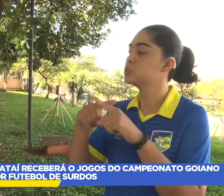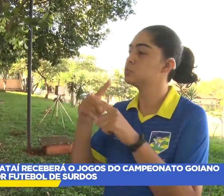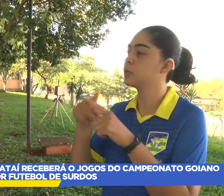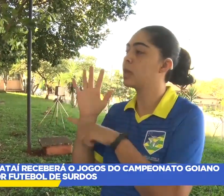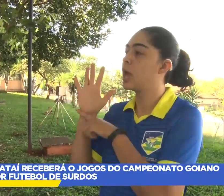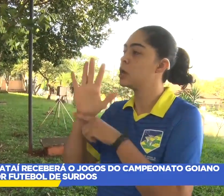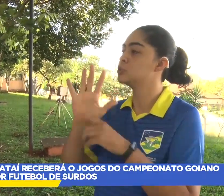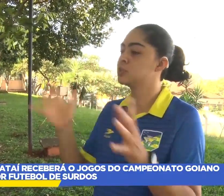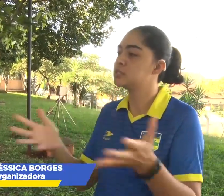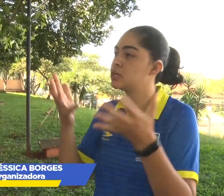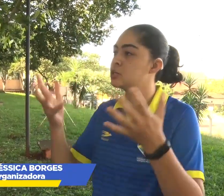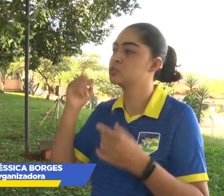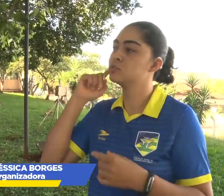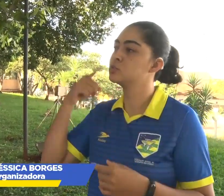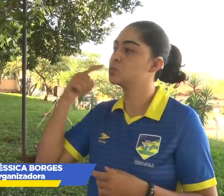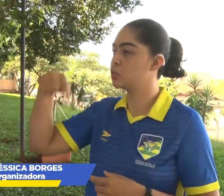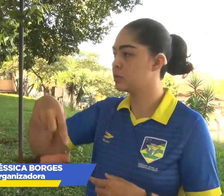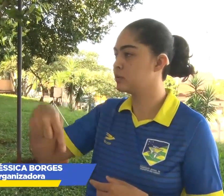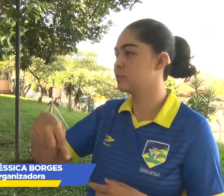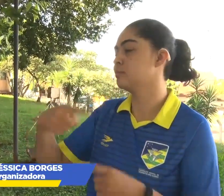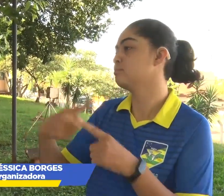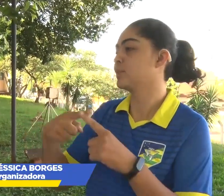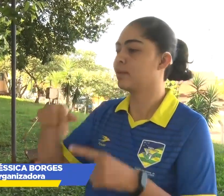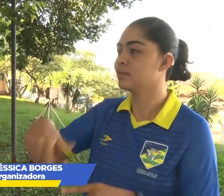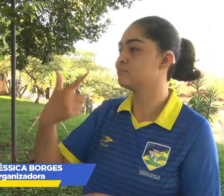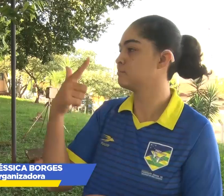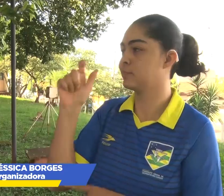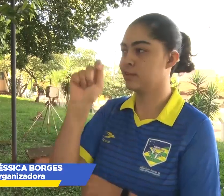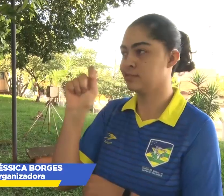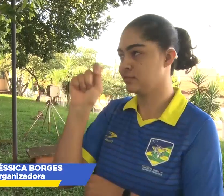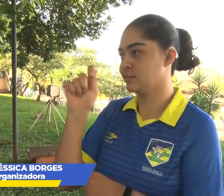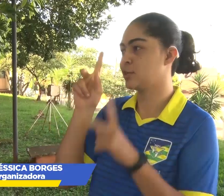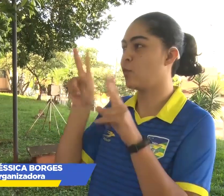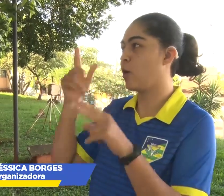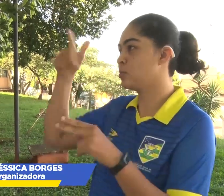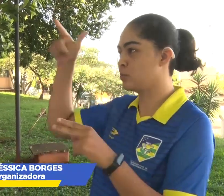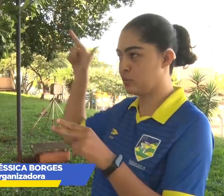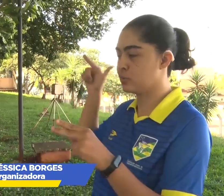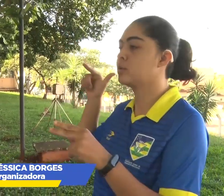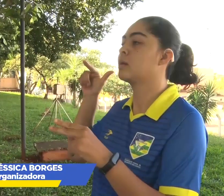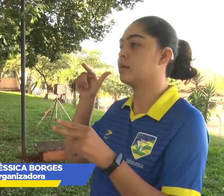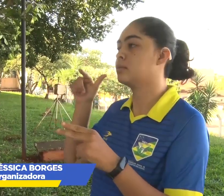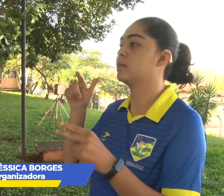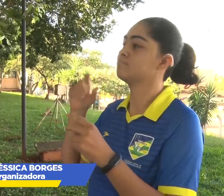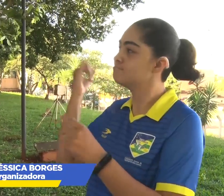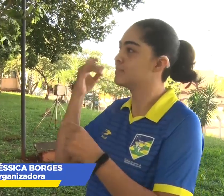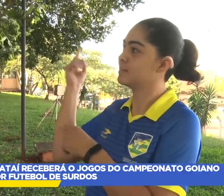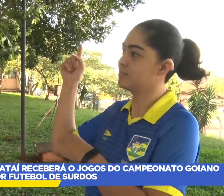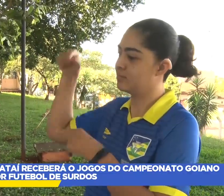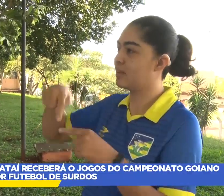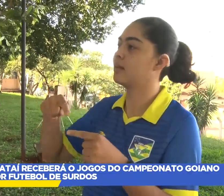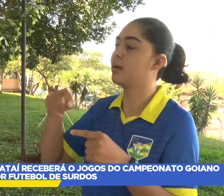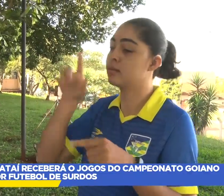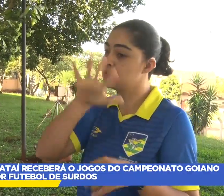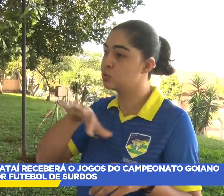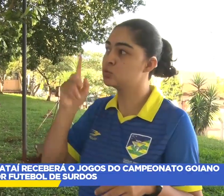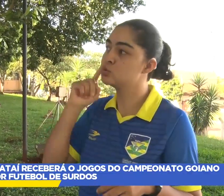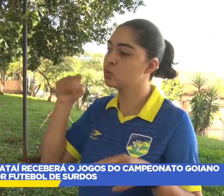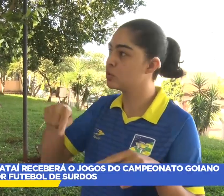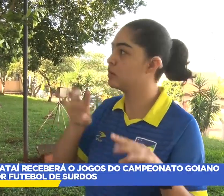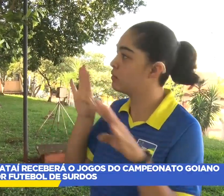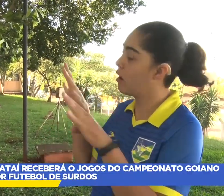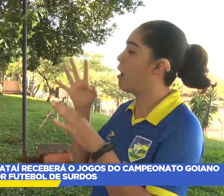Então é muito importante aqui, porque vai incentivar os surdos de Jatay. A Jatay não tem associação, igual os outros locais, né? Então é